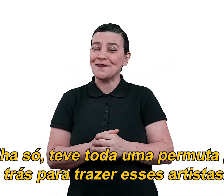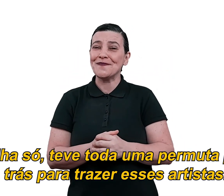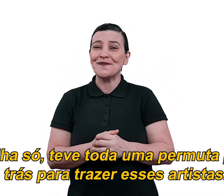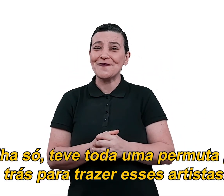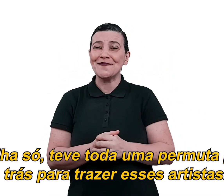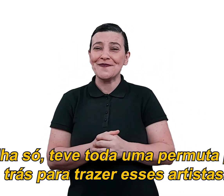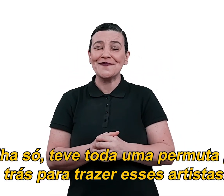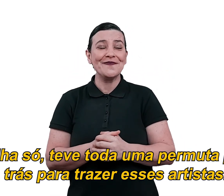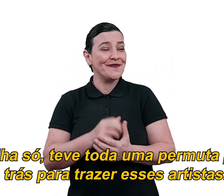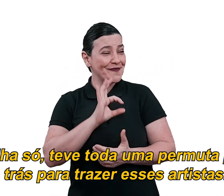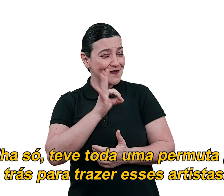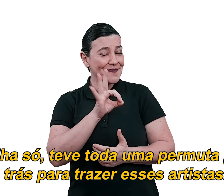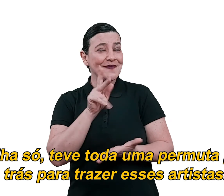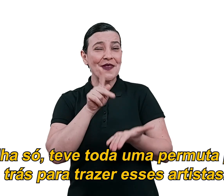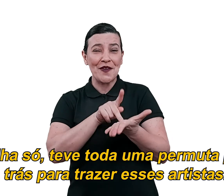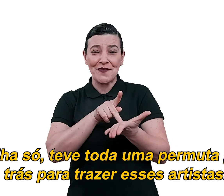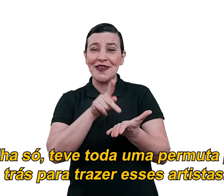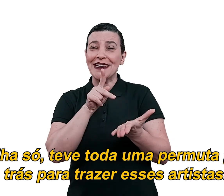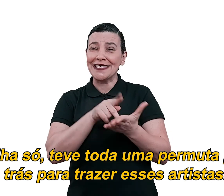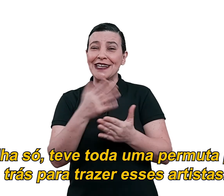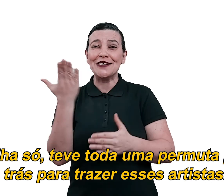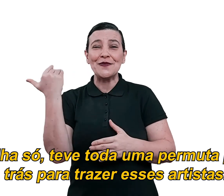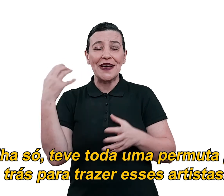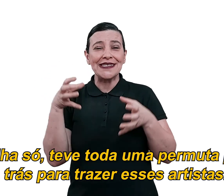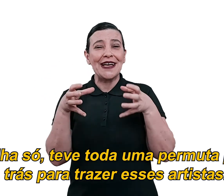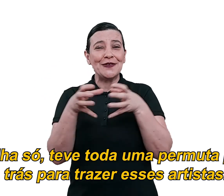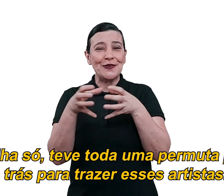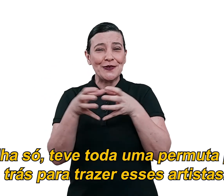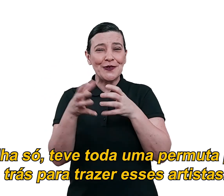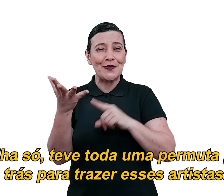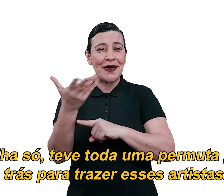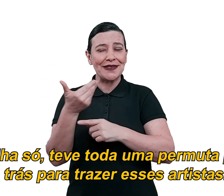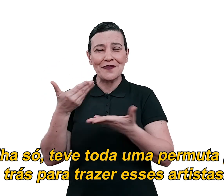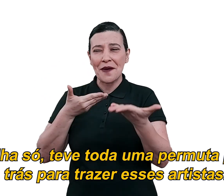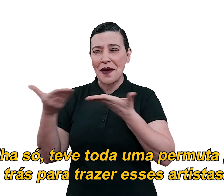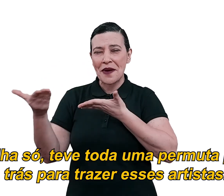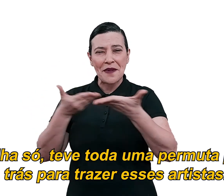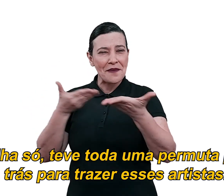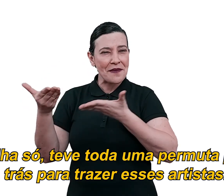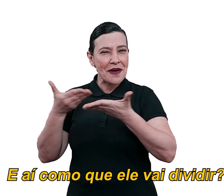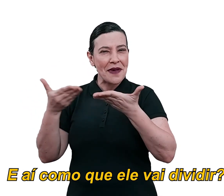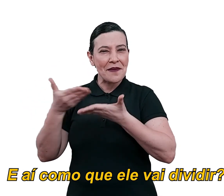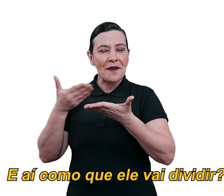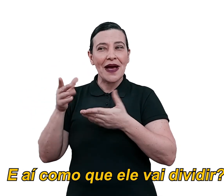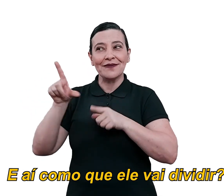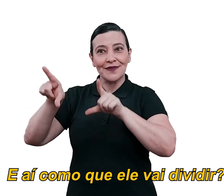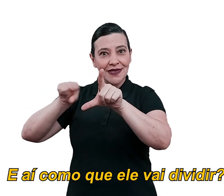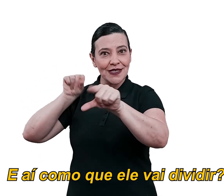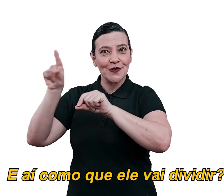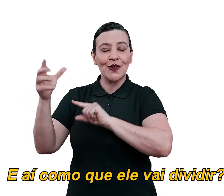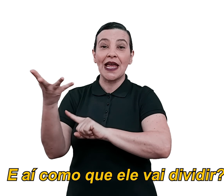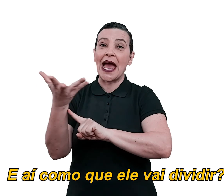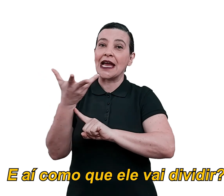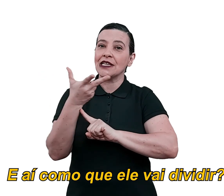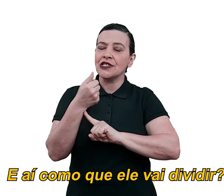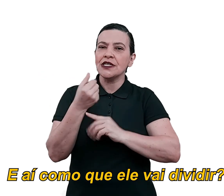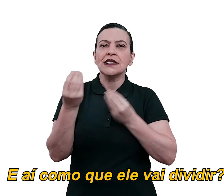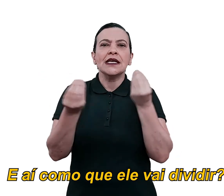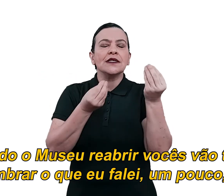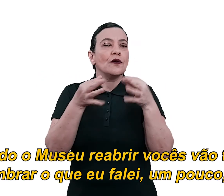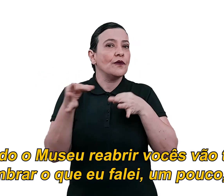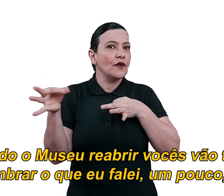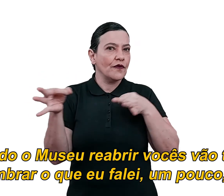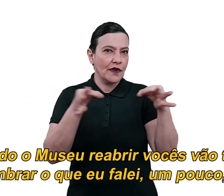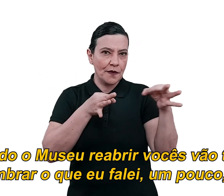Olha só, teve toda uma permuta por trás para trazer esses artistas, sim, né? E aí como que ele vai